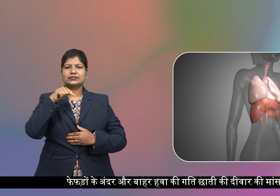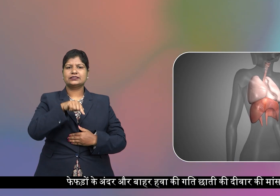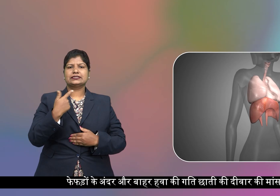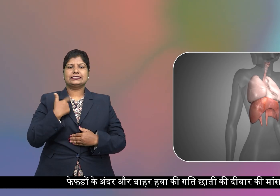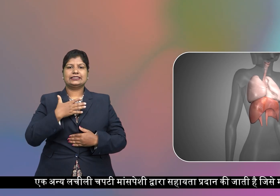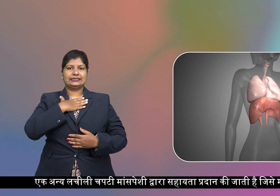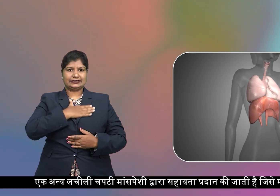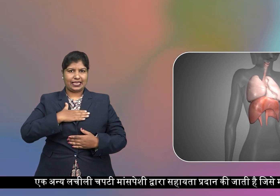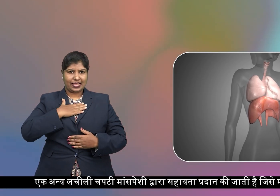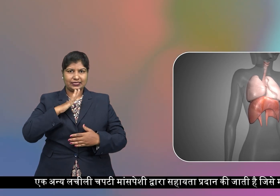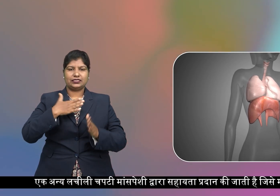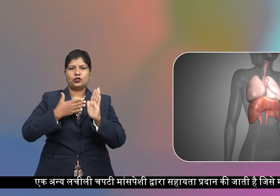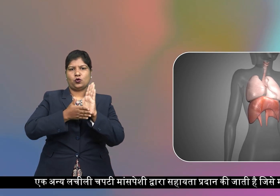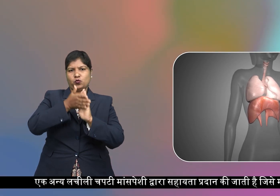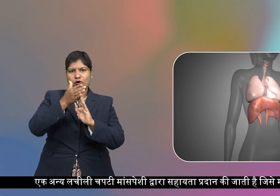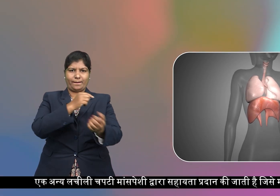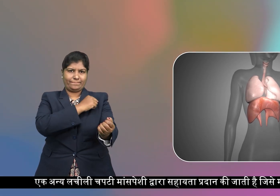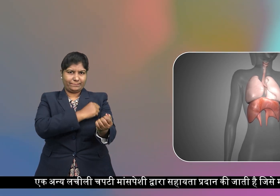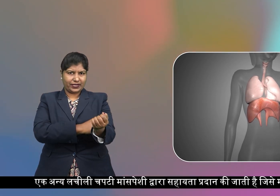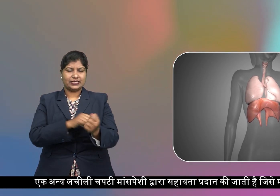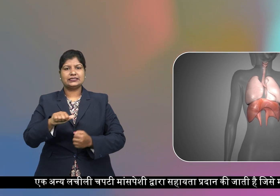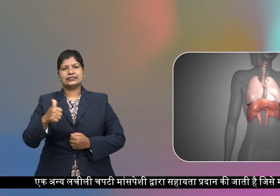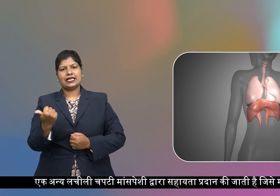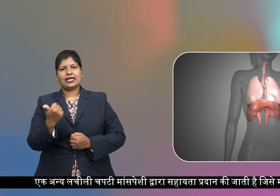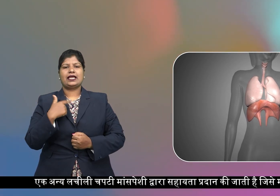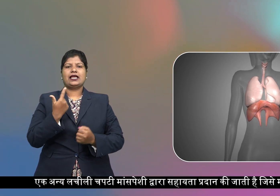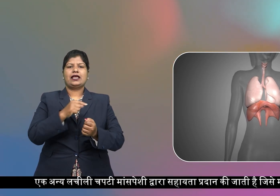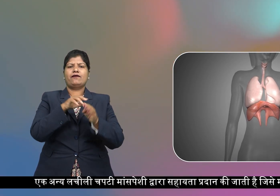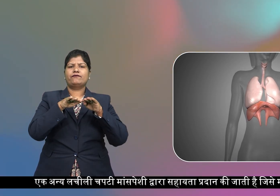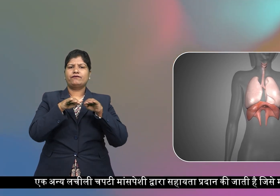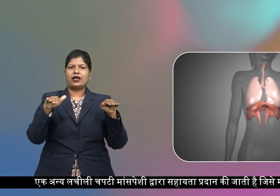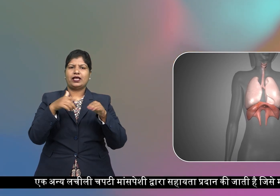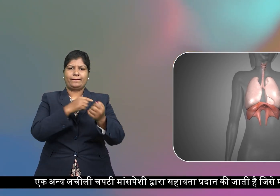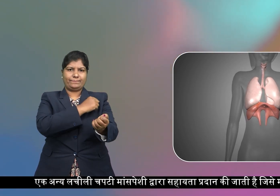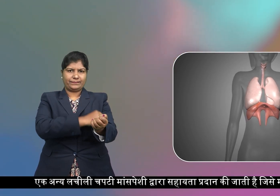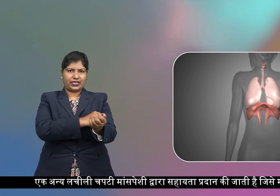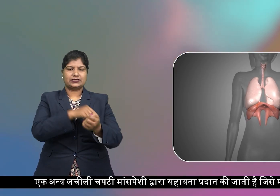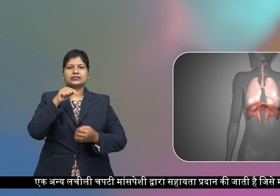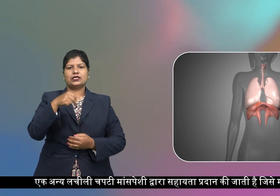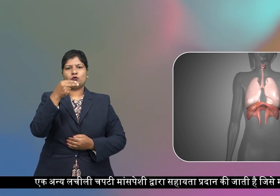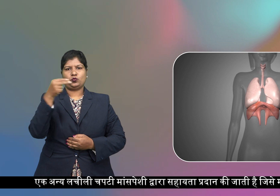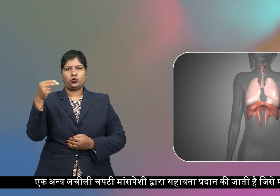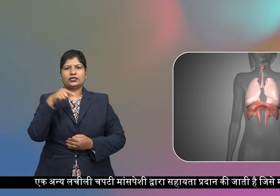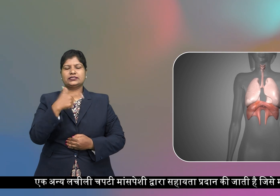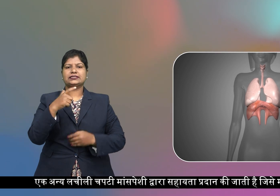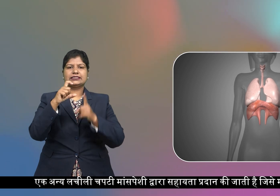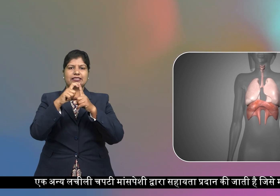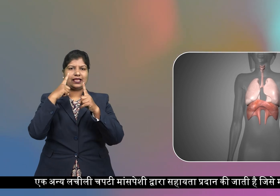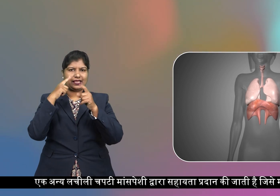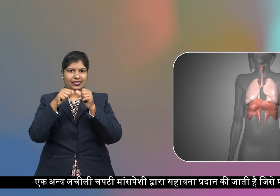और एक अन्य लचीले चपटी मांसपेशी द्वारा सहायता प्रदान की जाती है जिसे मध्य